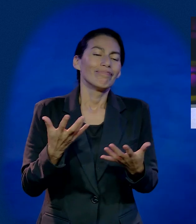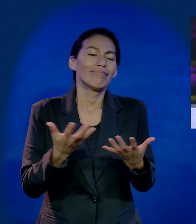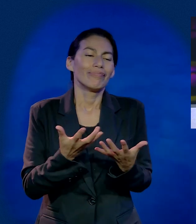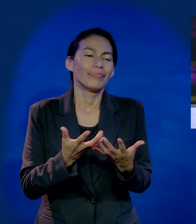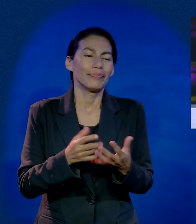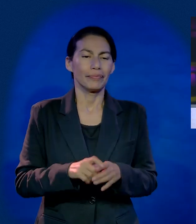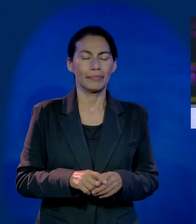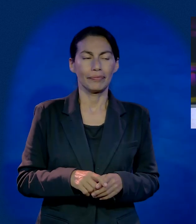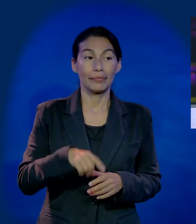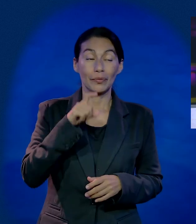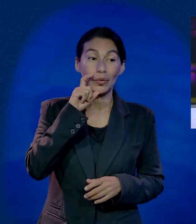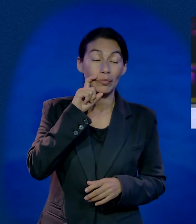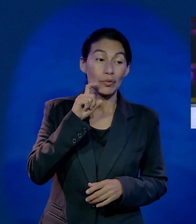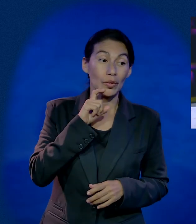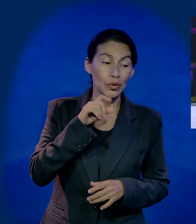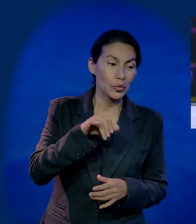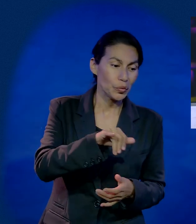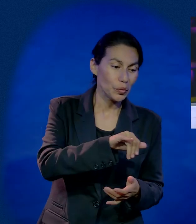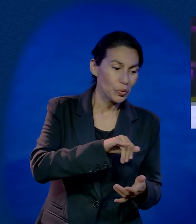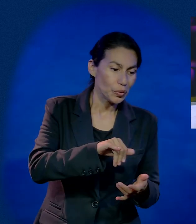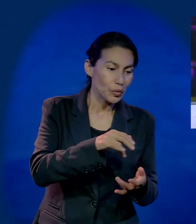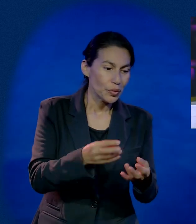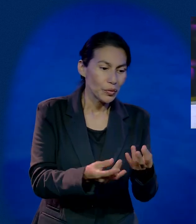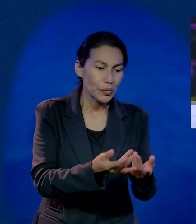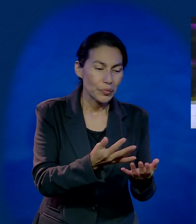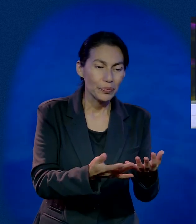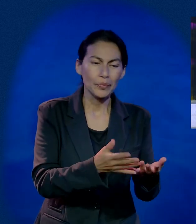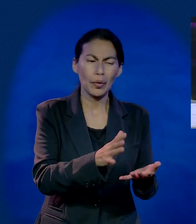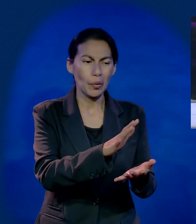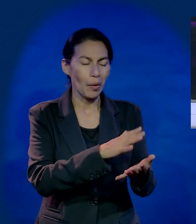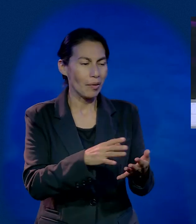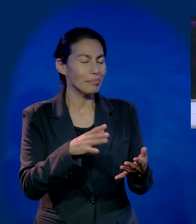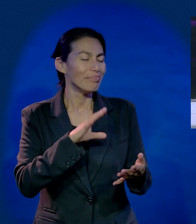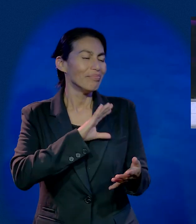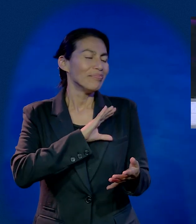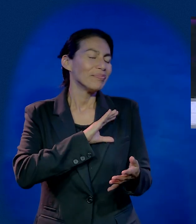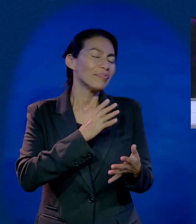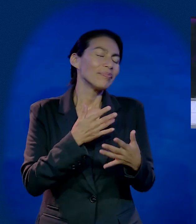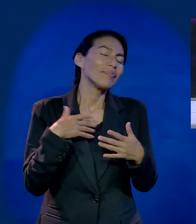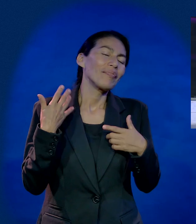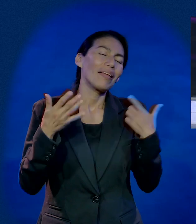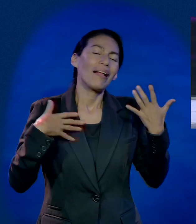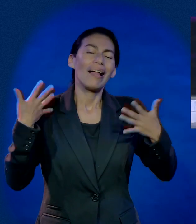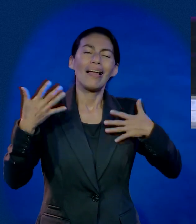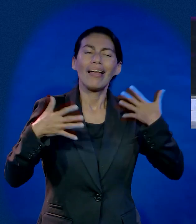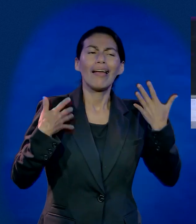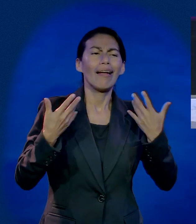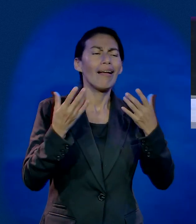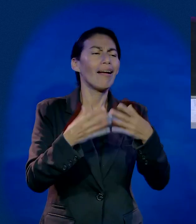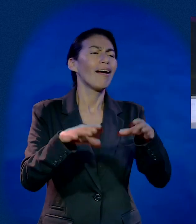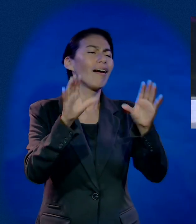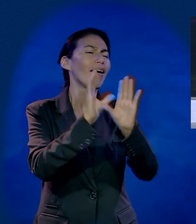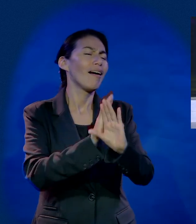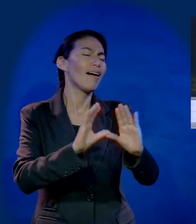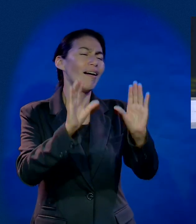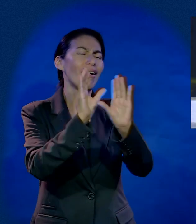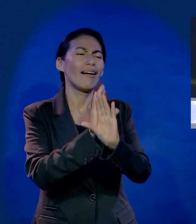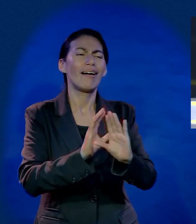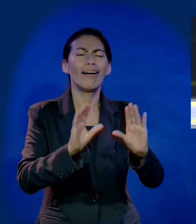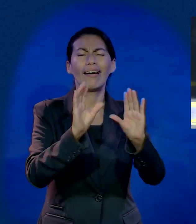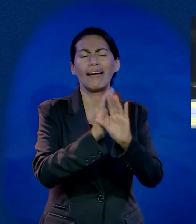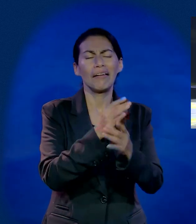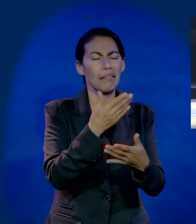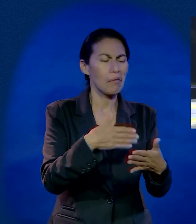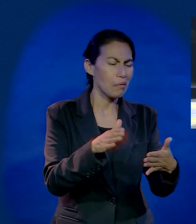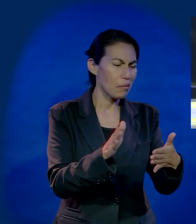gustan con su salsa de tomatillo frito. Y lo voy a consentir. Y entonces empieza a preparar contenta y hasta canta el